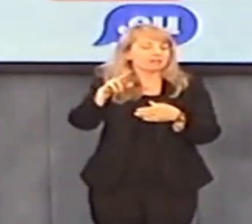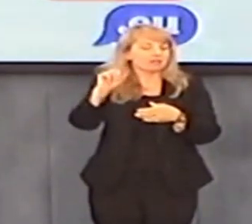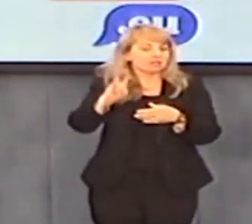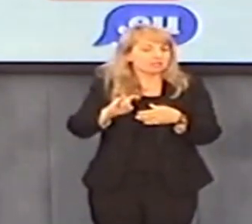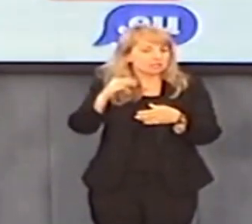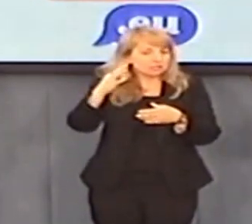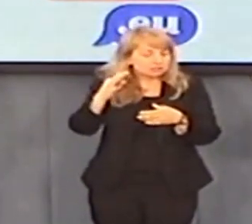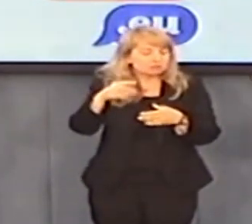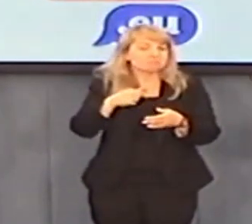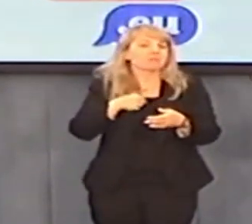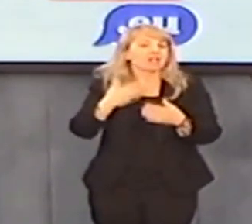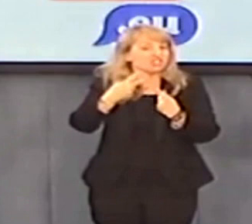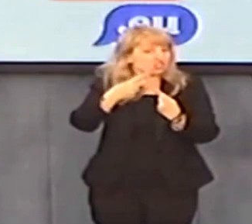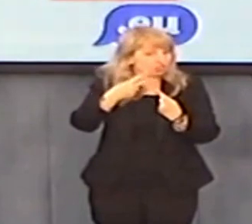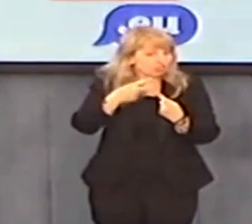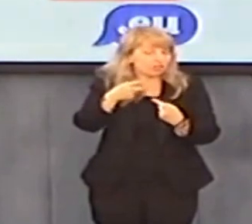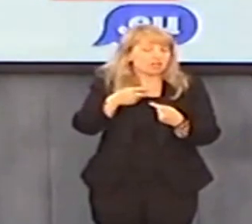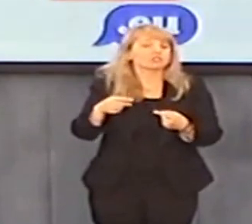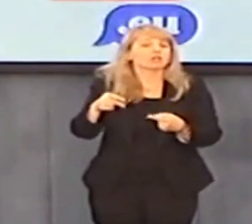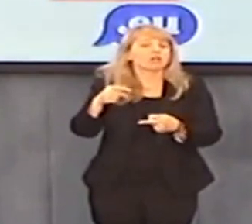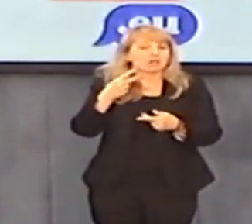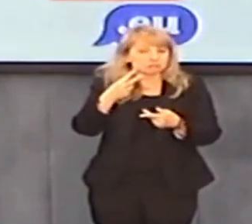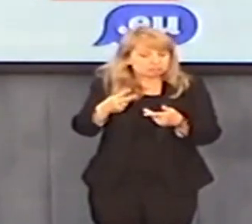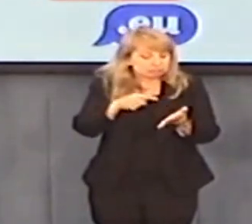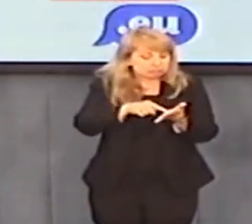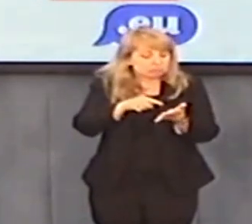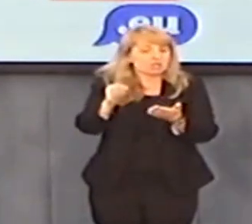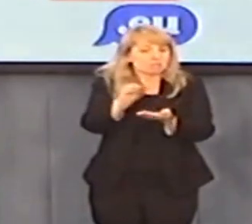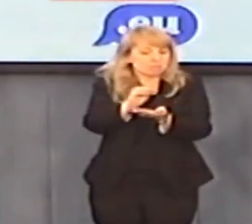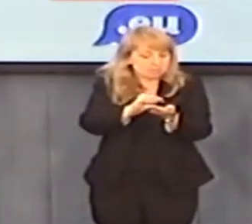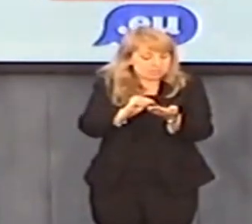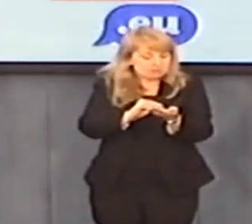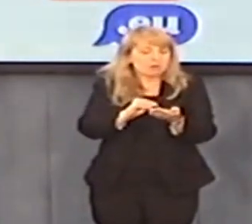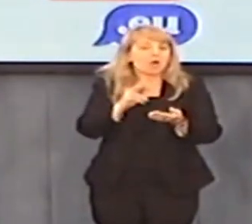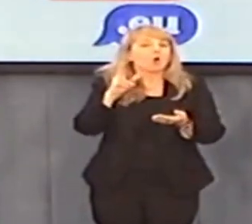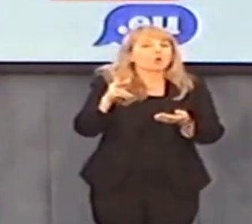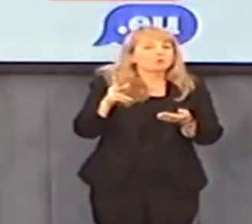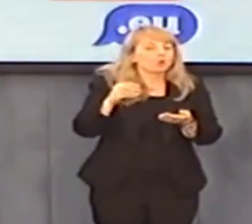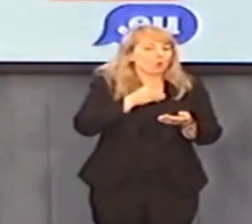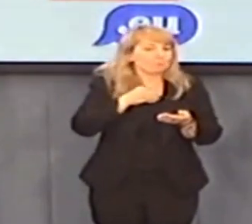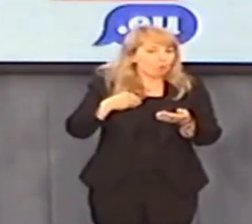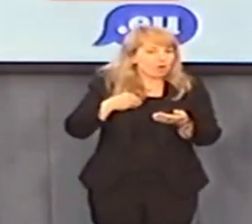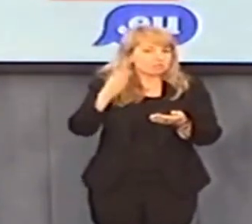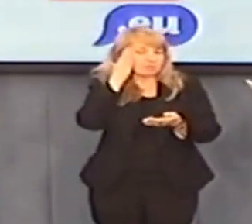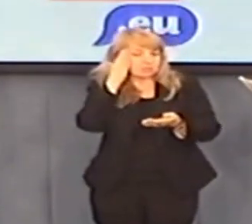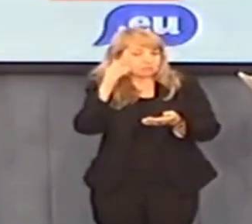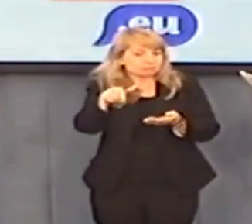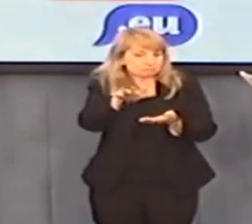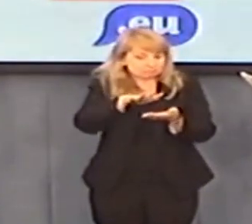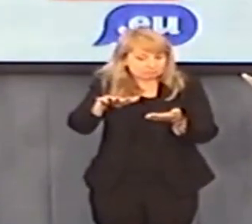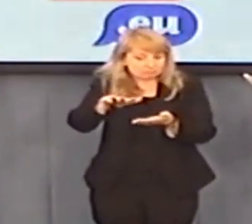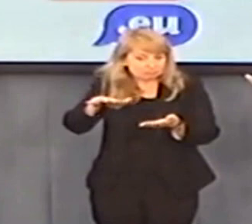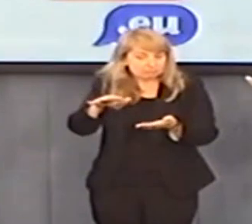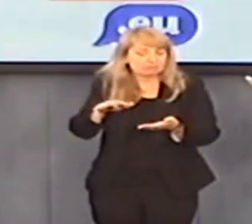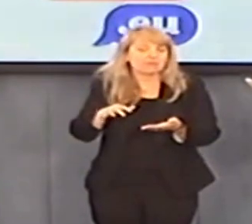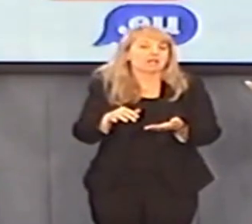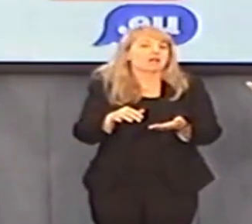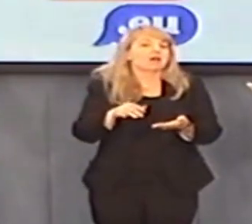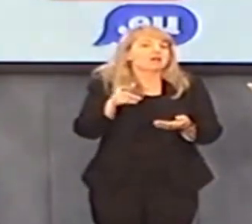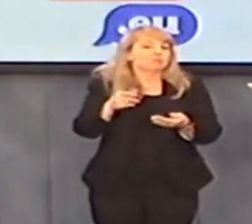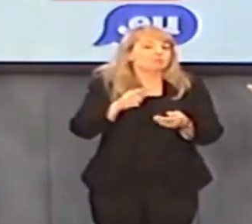Dziennikarze Faktów i Mitu dotarli do pism, które Polonia skierowała do władz